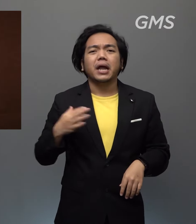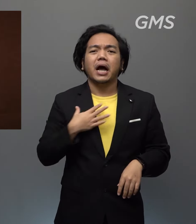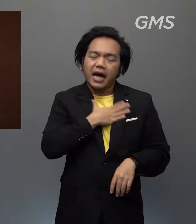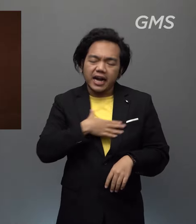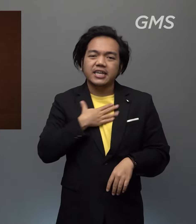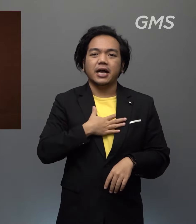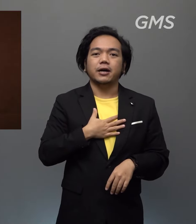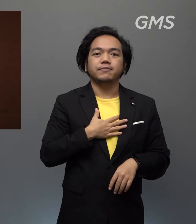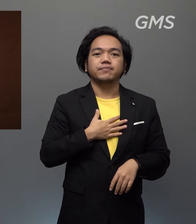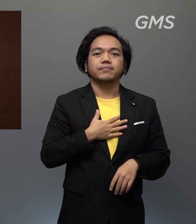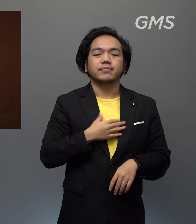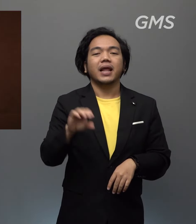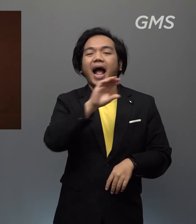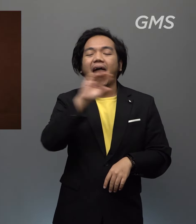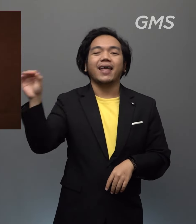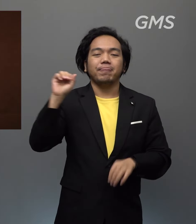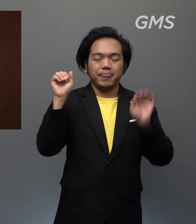dengan